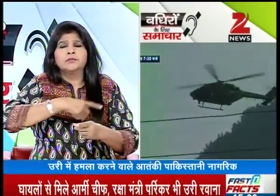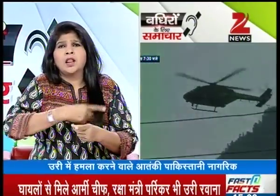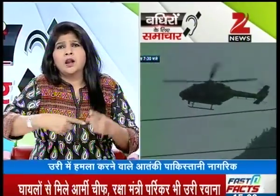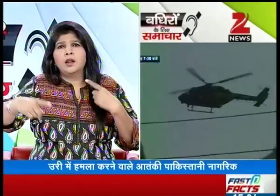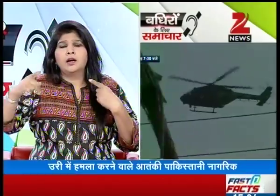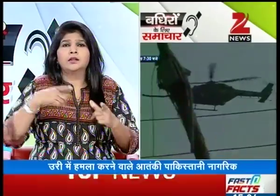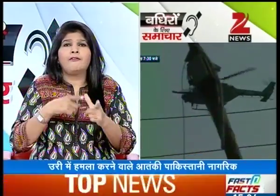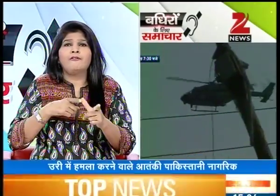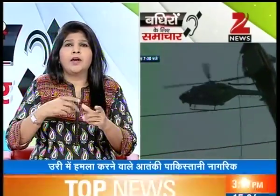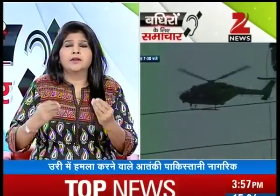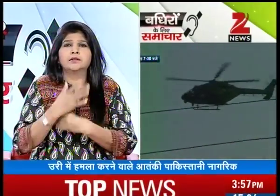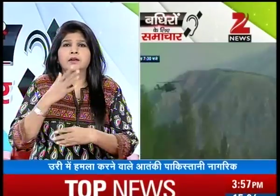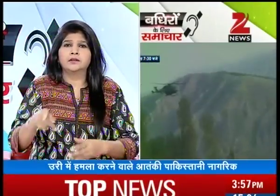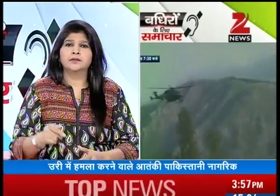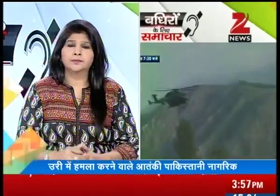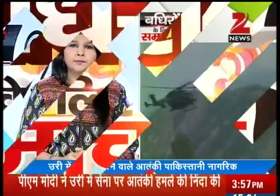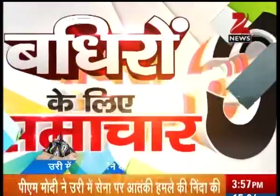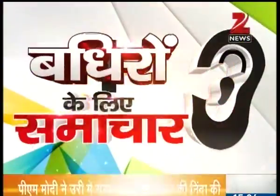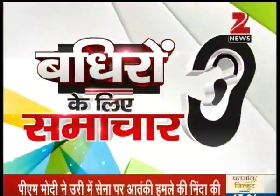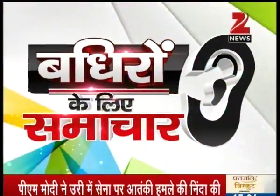अंधाधुंध फायरिंग शुरू कर दी।